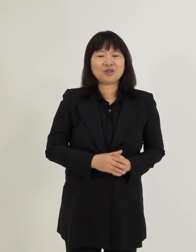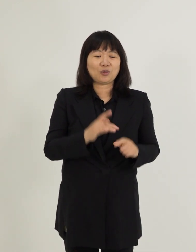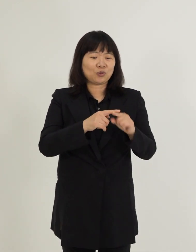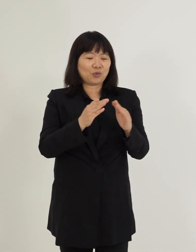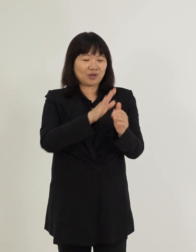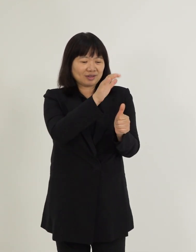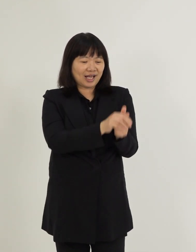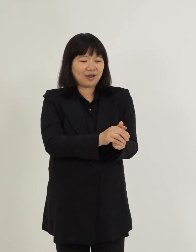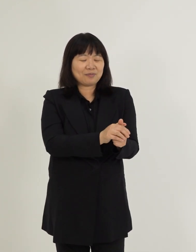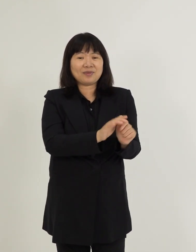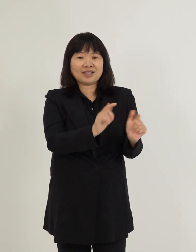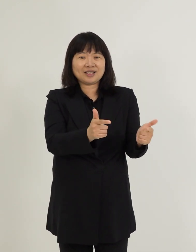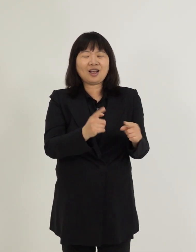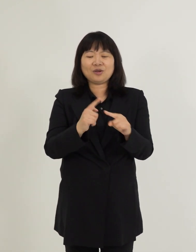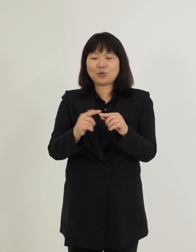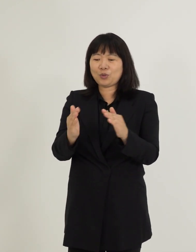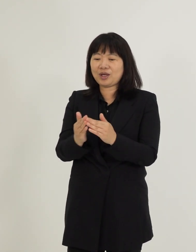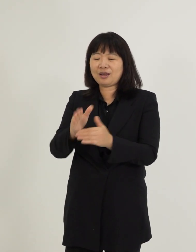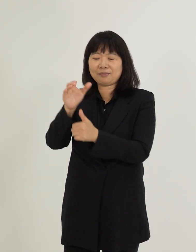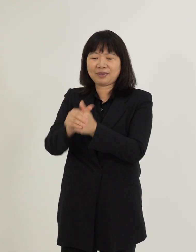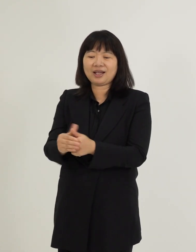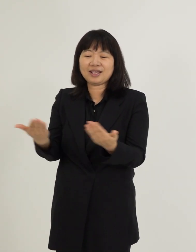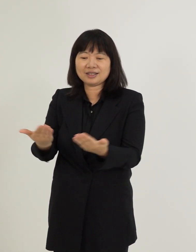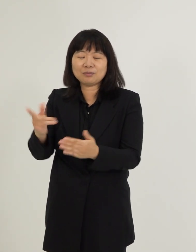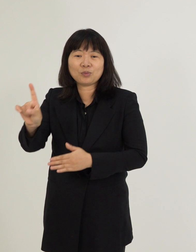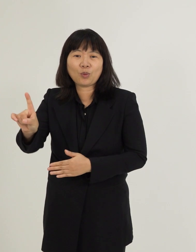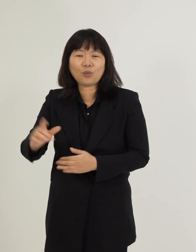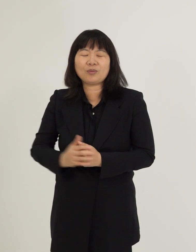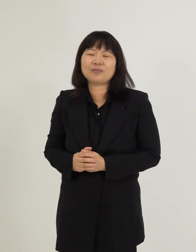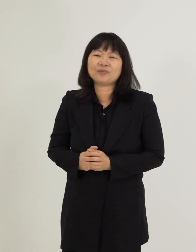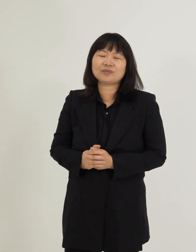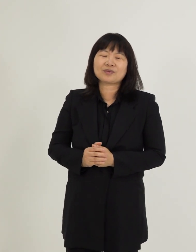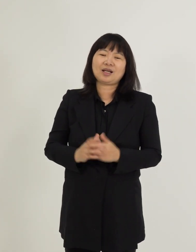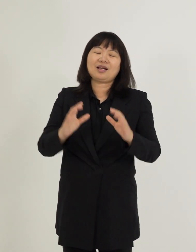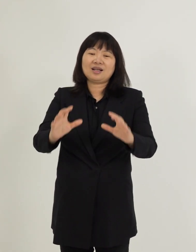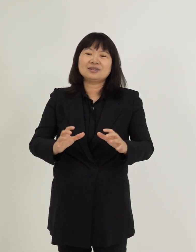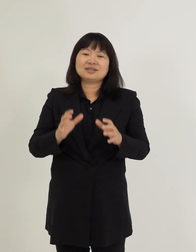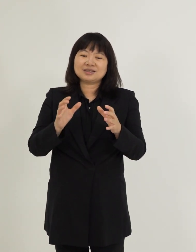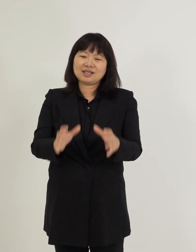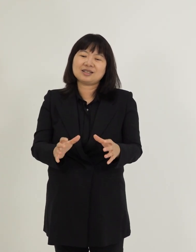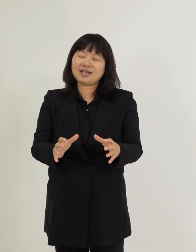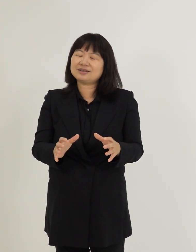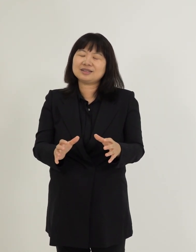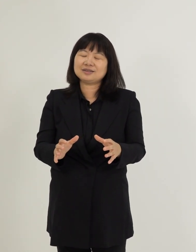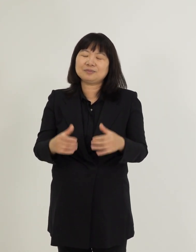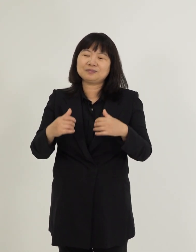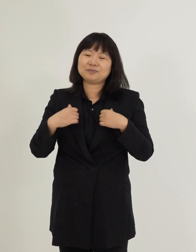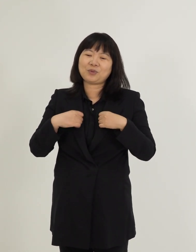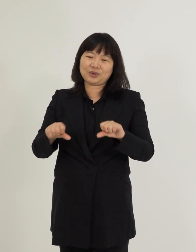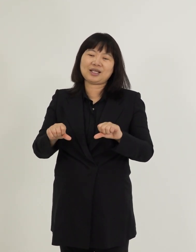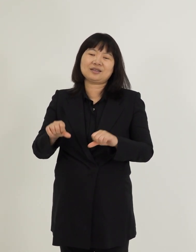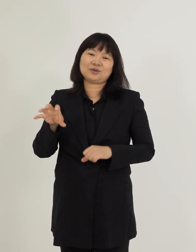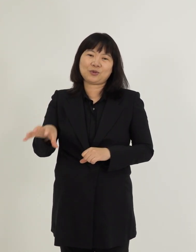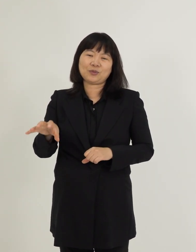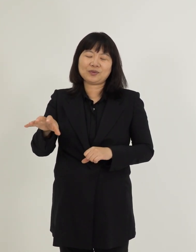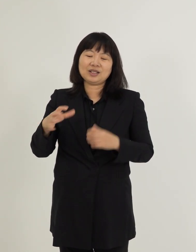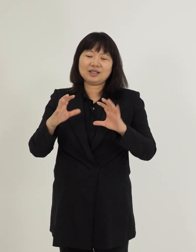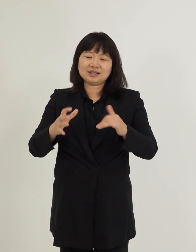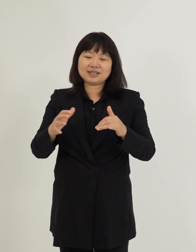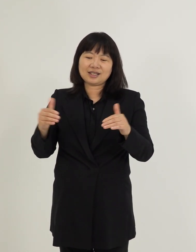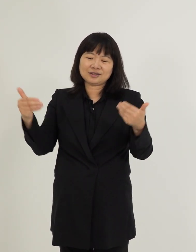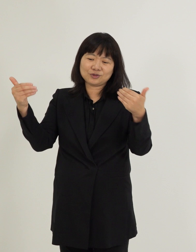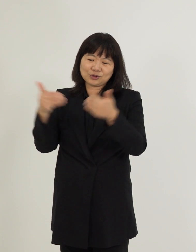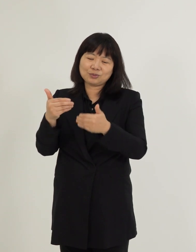하시고, 교회가 할 일은 세상이 가려하지 않는 길, 주목하지 않는